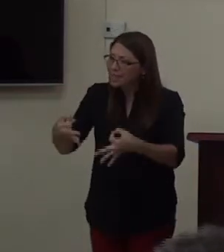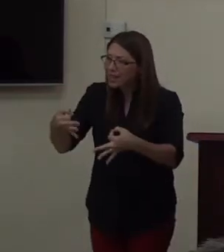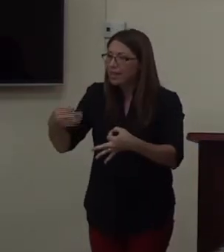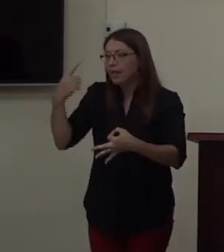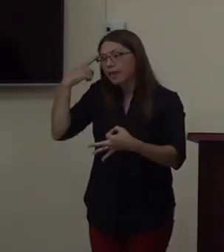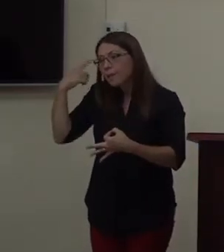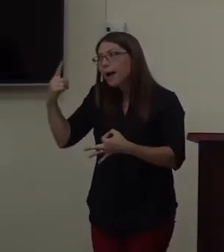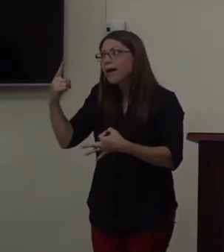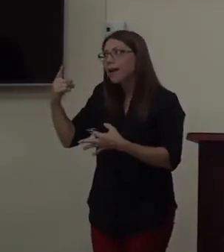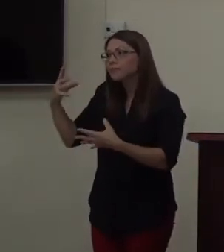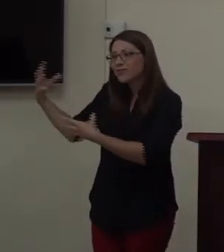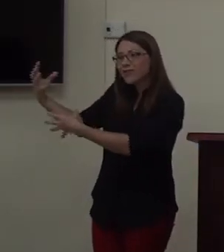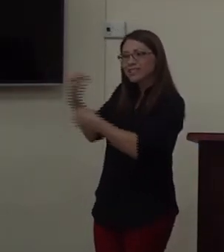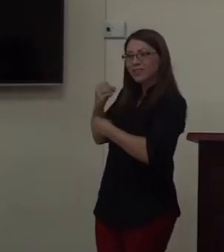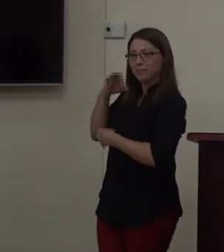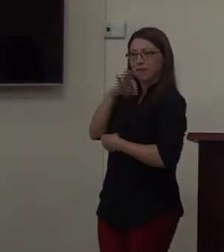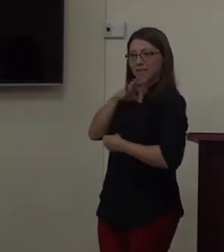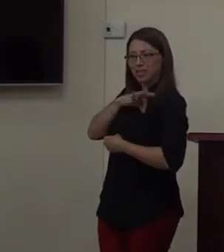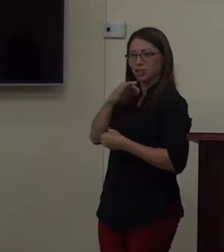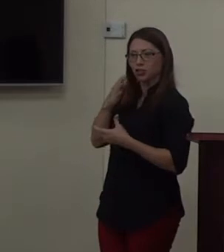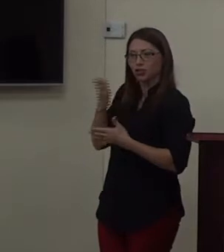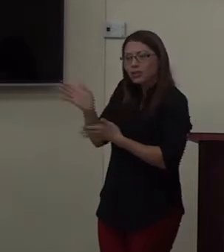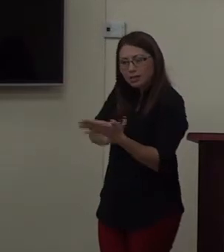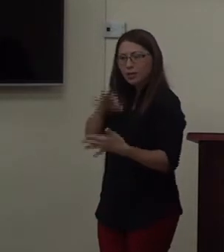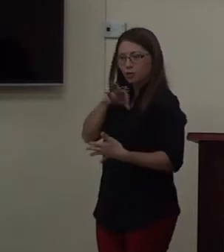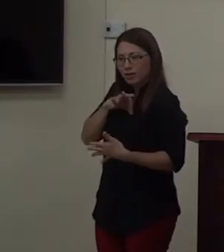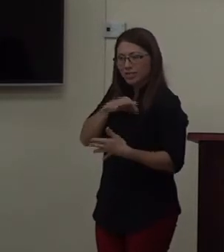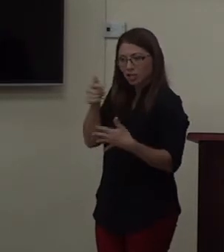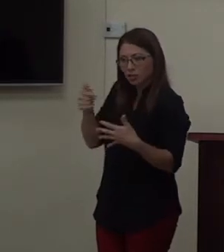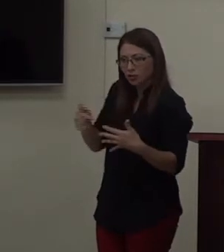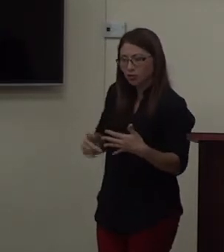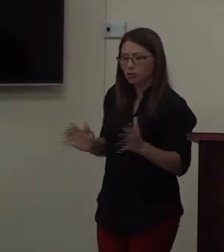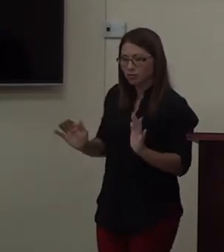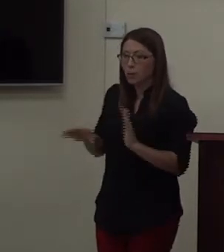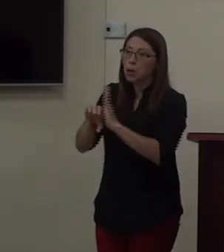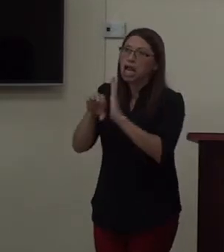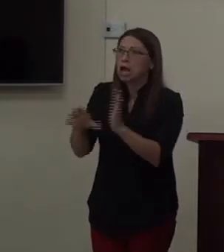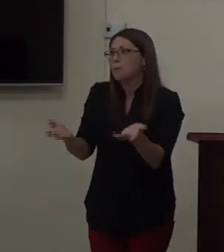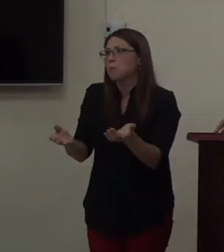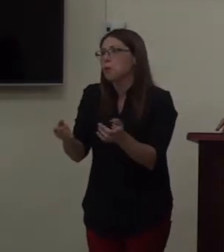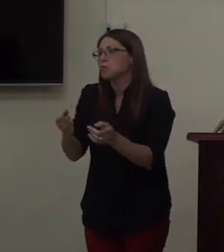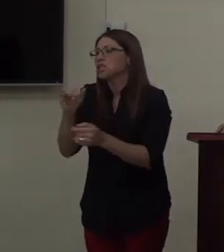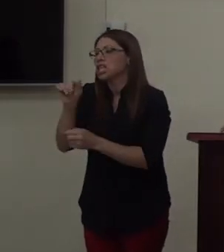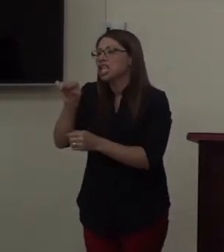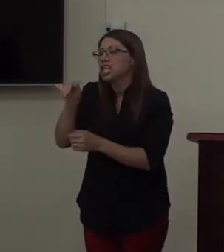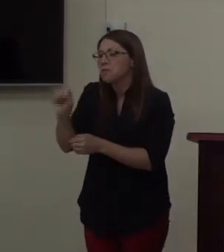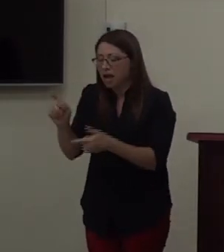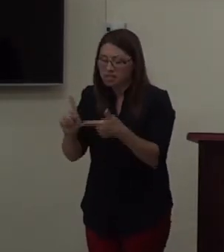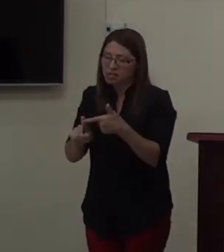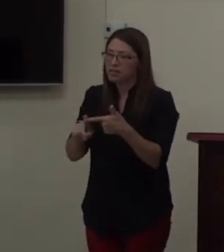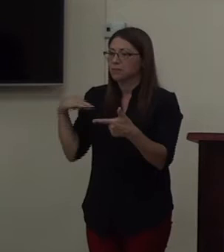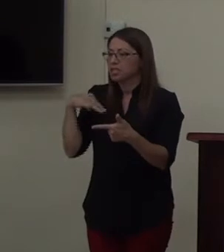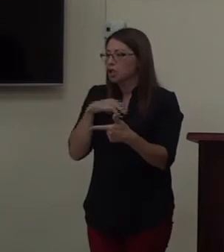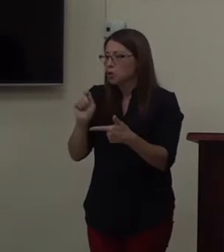los beneficios, ciertos beneficios, ¿verdad? Por ejemplo, que vienen de Lima, del Ministerio de